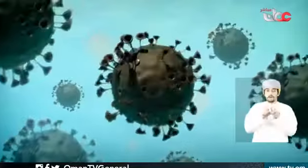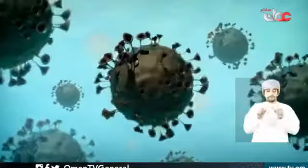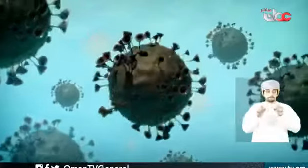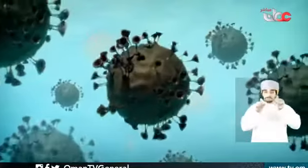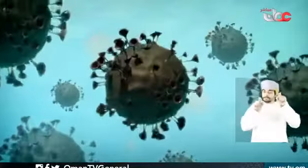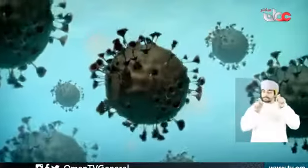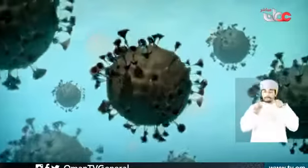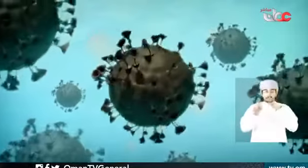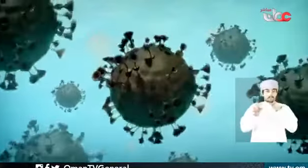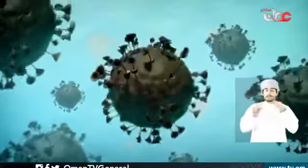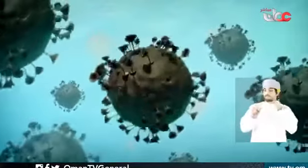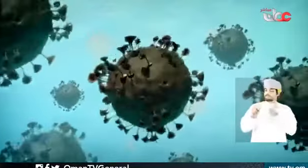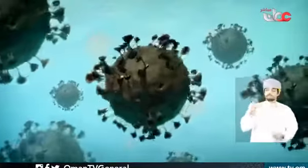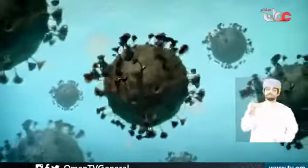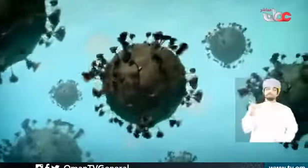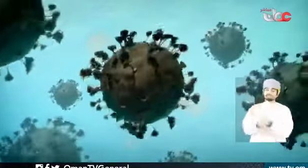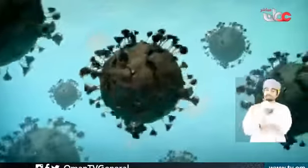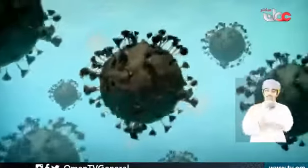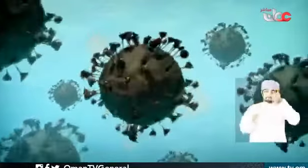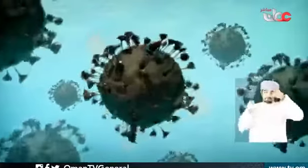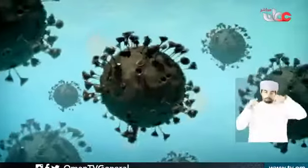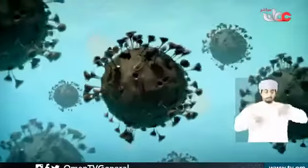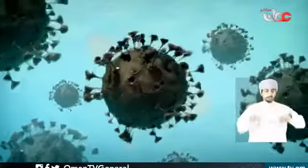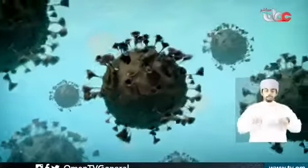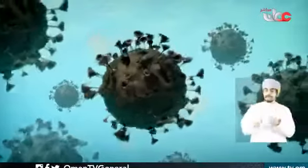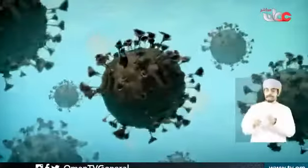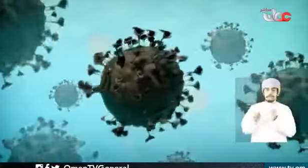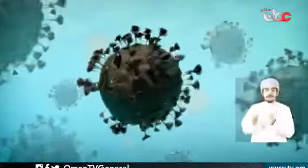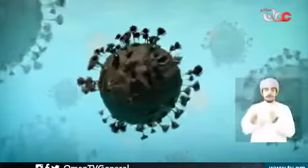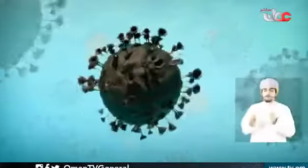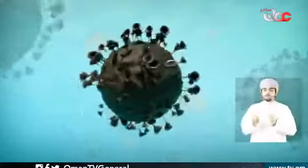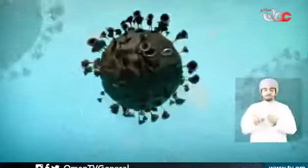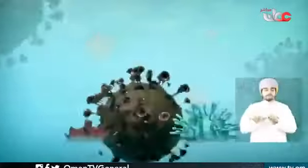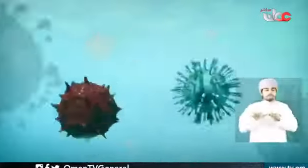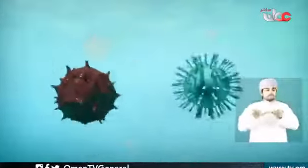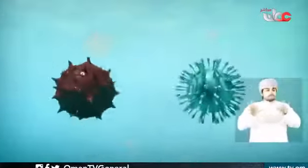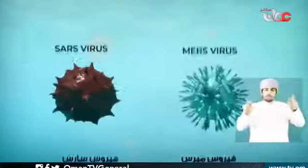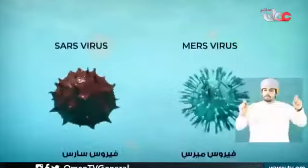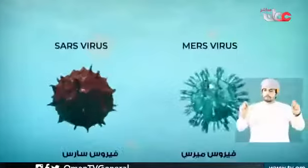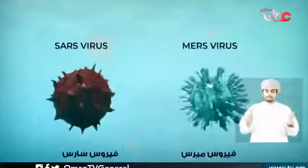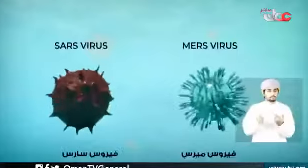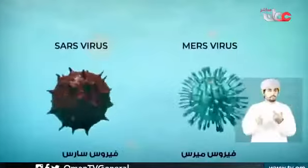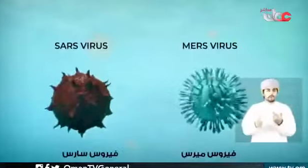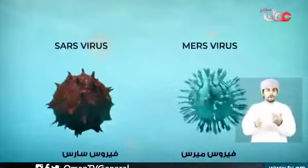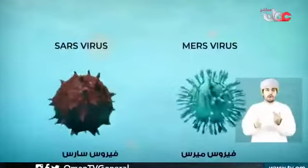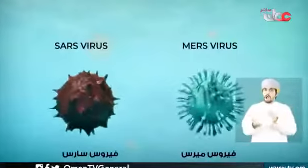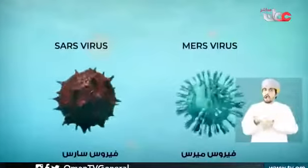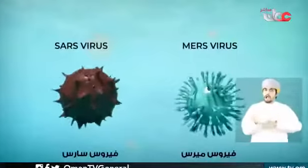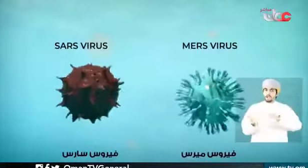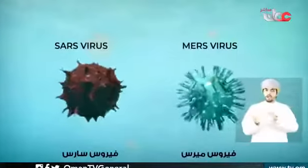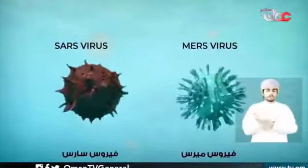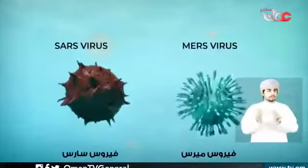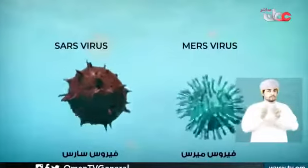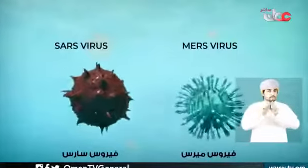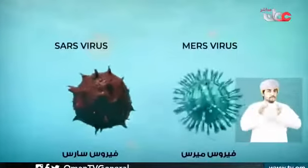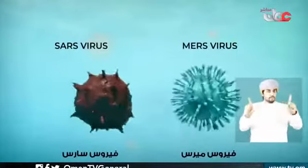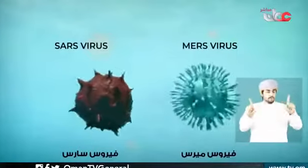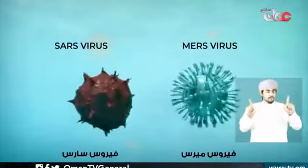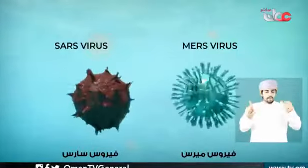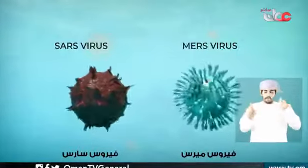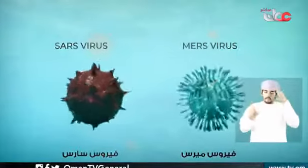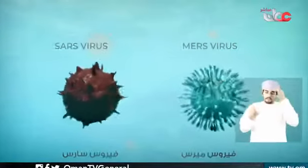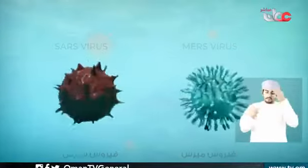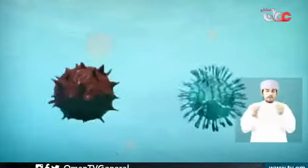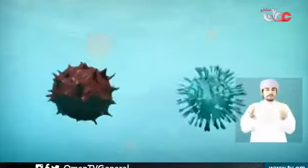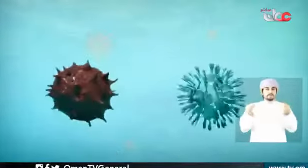كورونا المستجد سلالة جديدة من فيروسات كورونا، والتي هي فصيلة من الفيروسات واسعة الانتشار المسببة